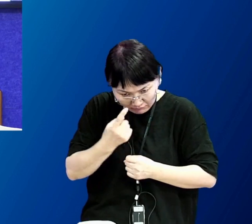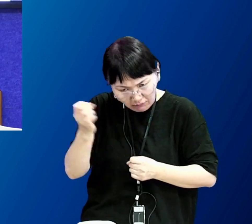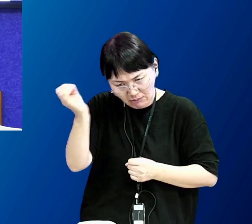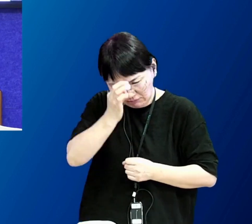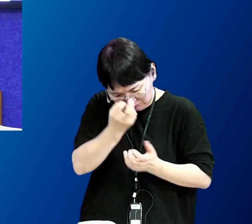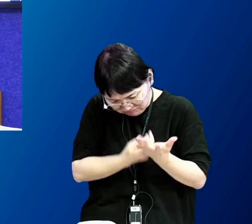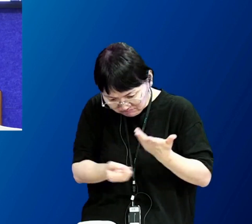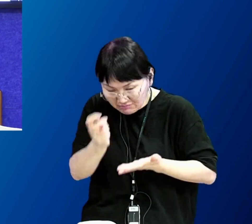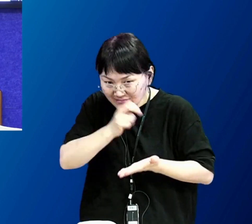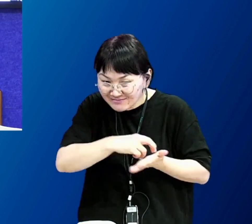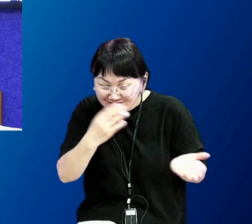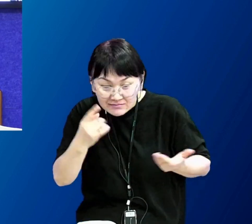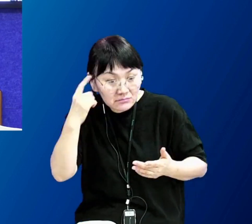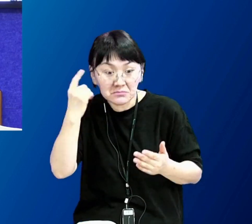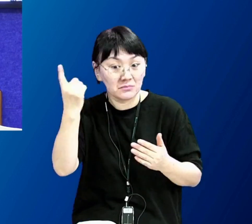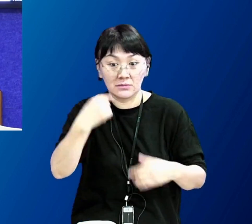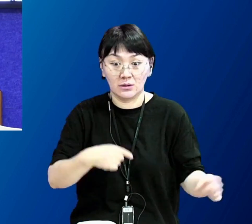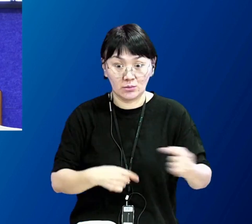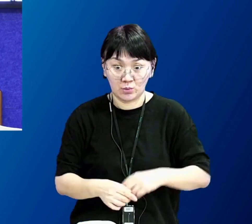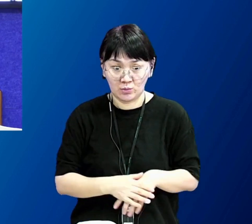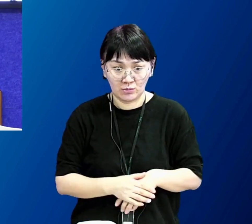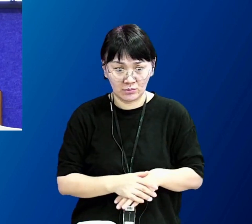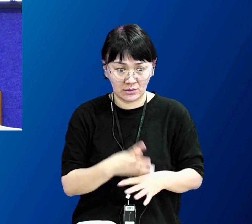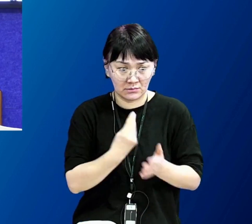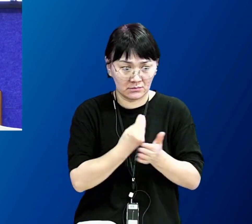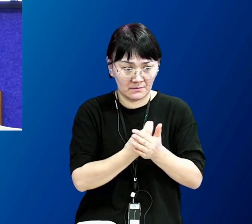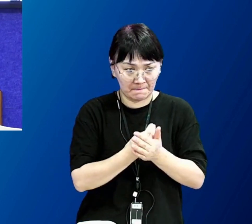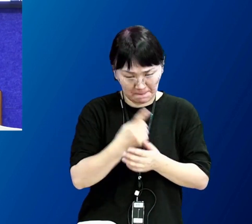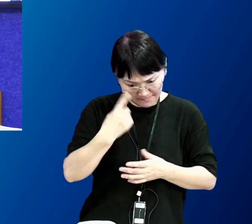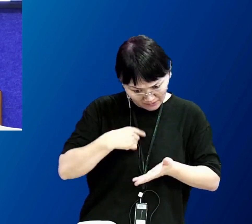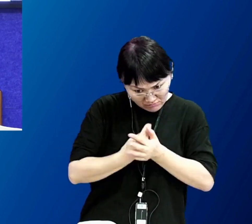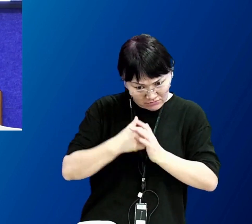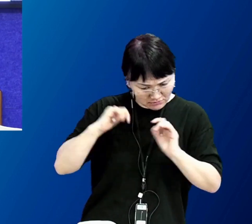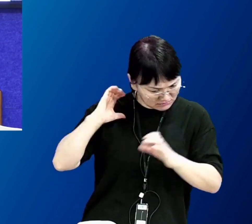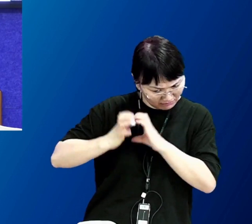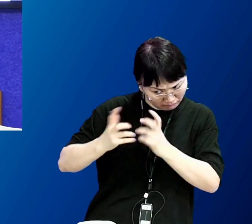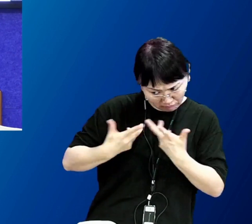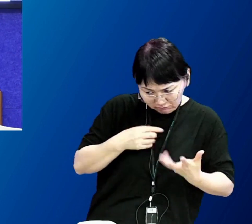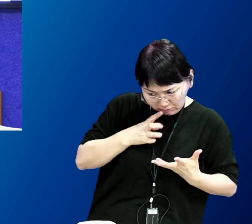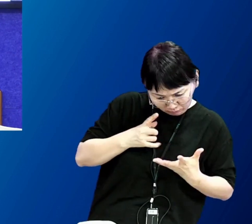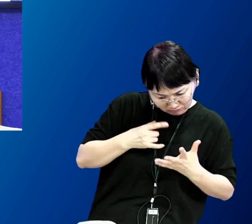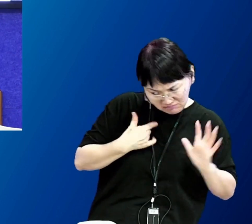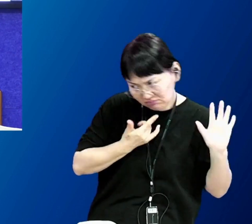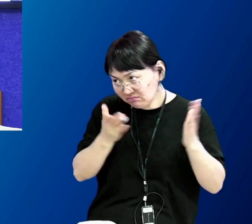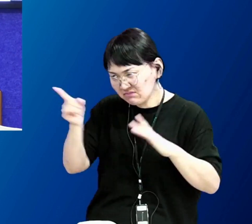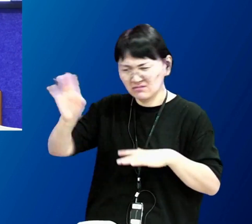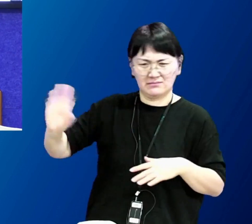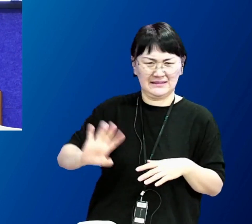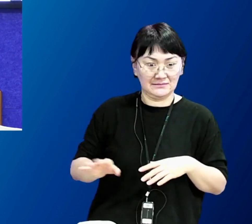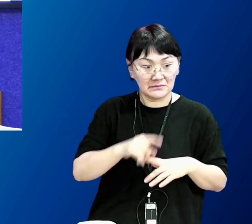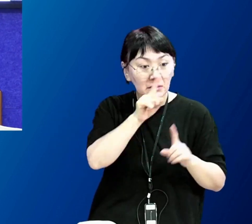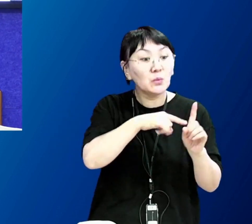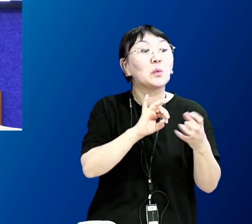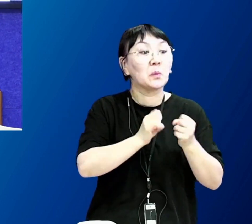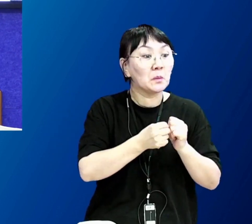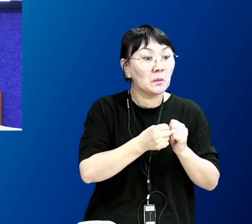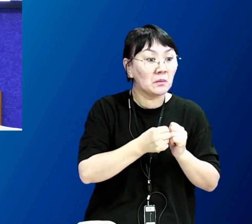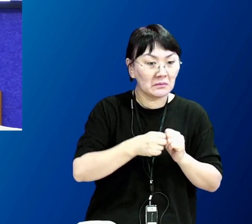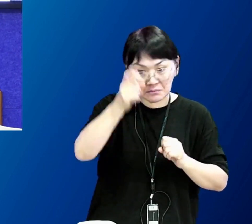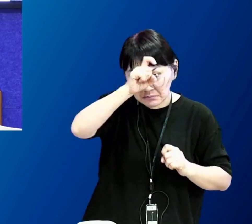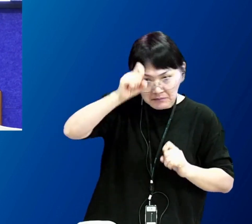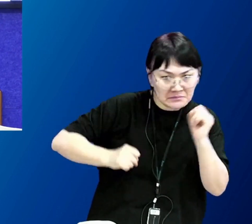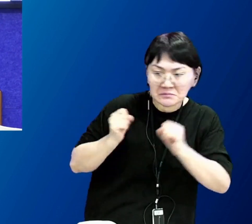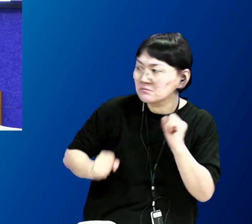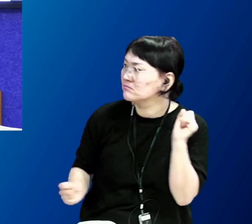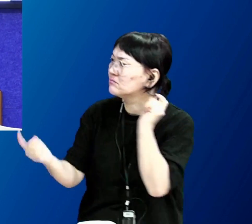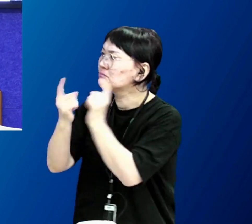Үүнээс болоод тэрээр Египт рүү явахгүй байсан бах тийм үе Еробам. Эцэсний ясмал Египтэд очоод буруу зүйлийг